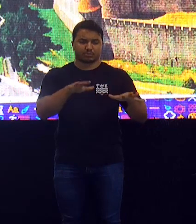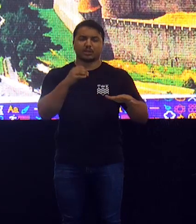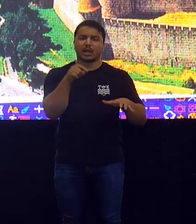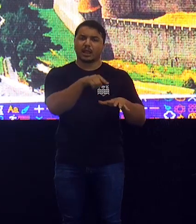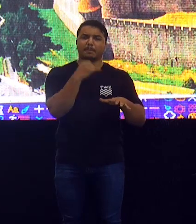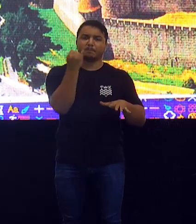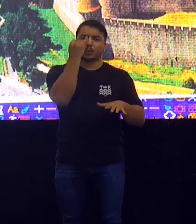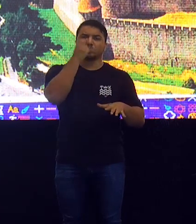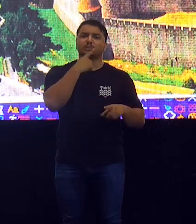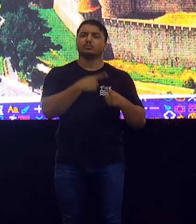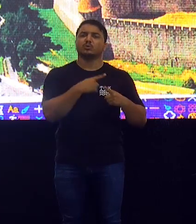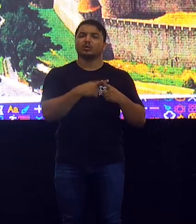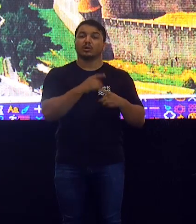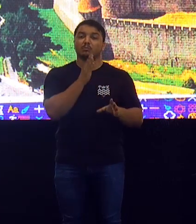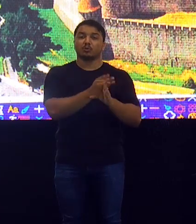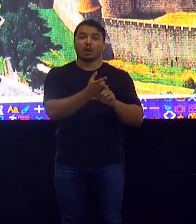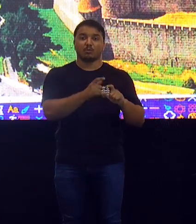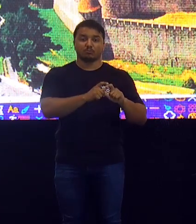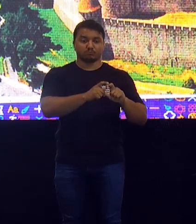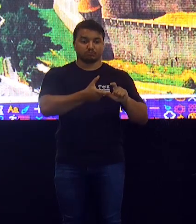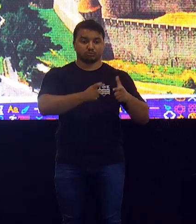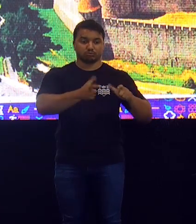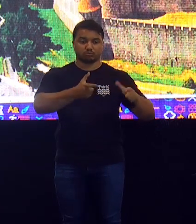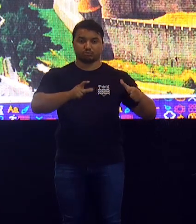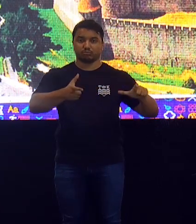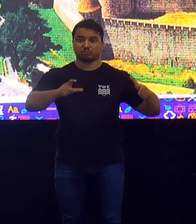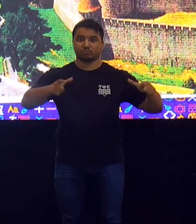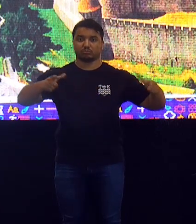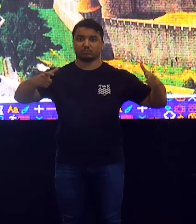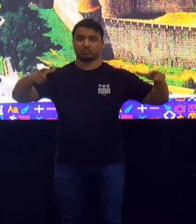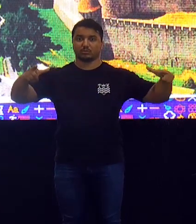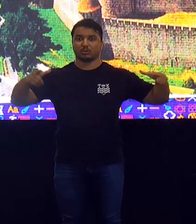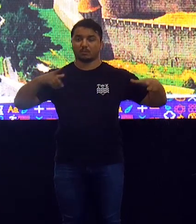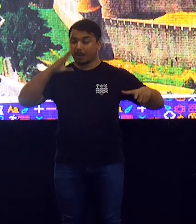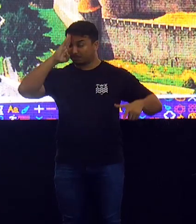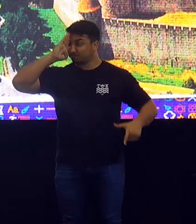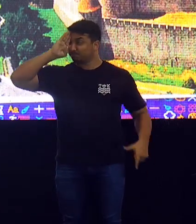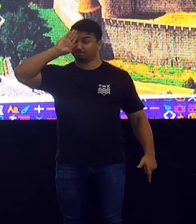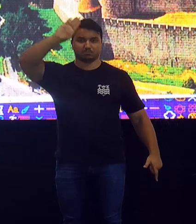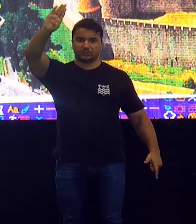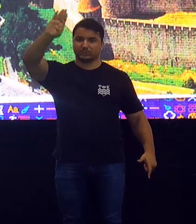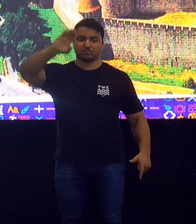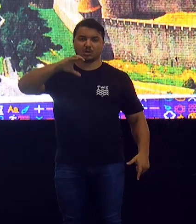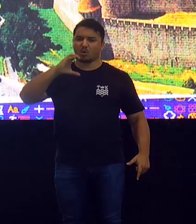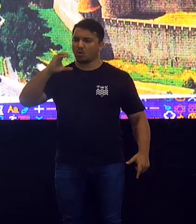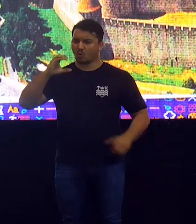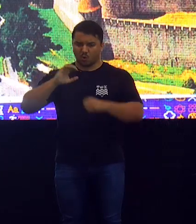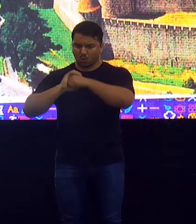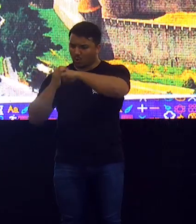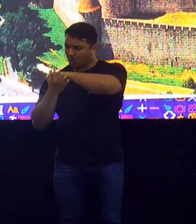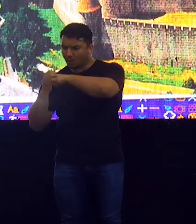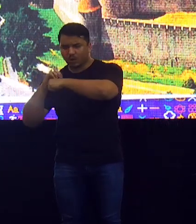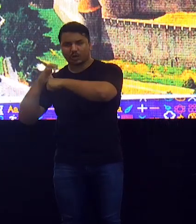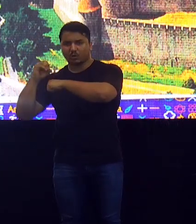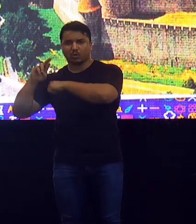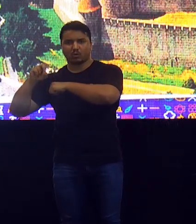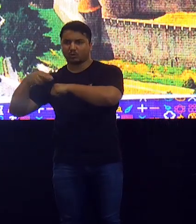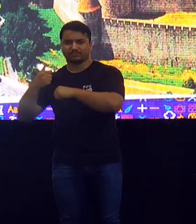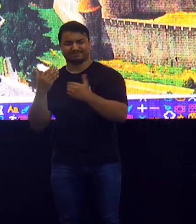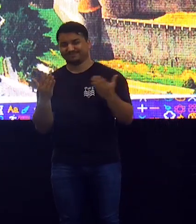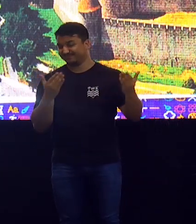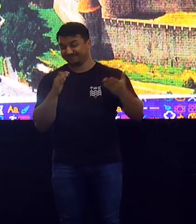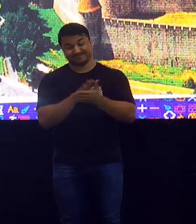importante? Porque o tamanho dela foi maior do que qualquer outra. coronavírus nem